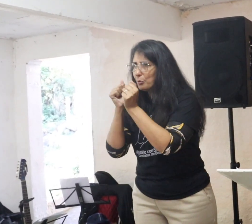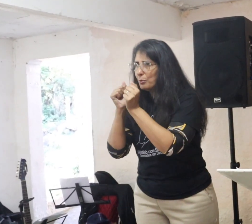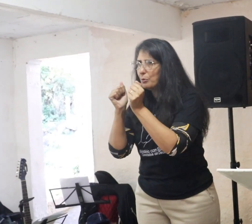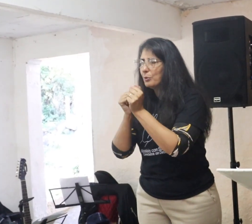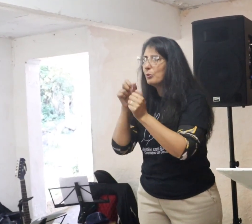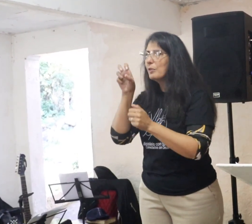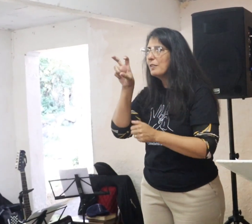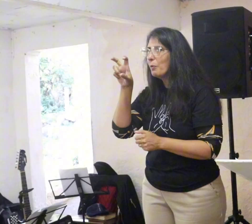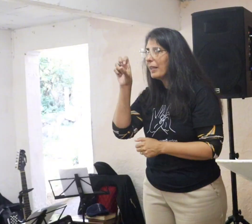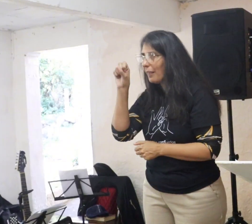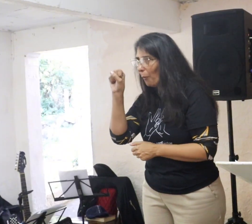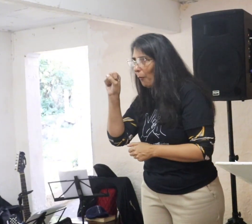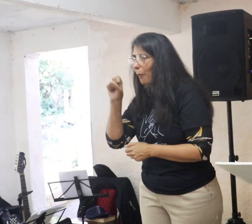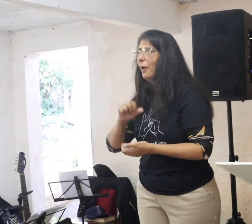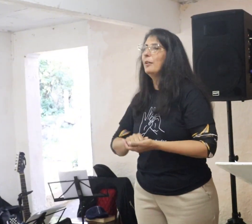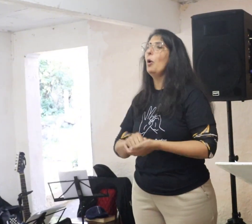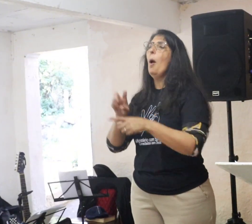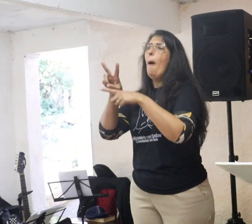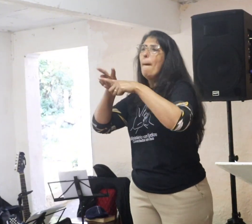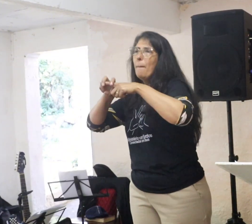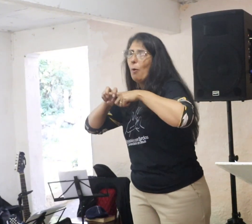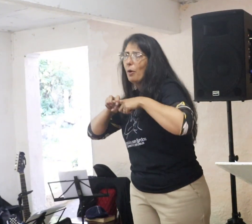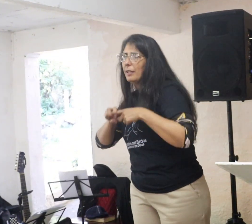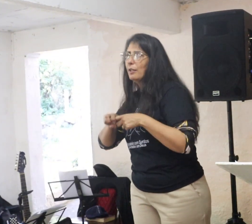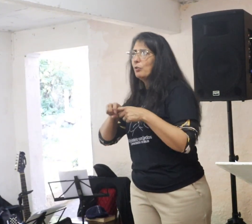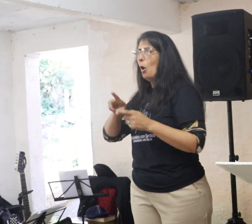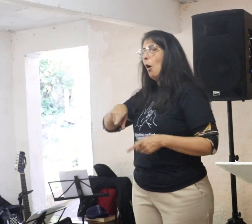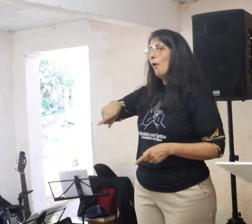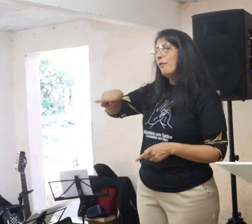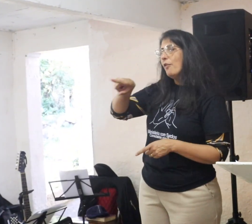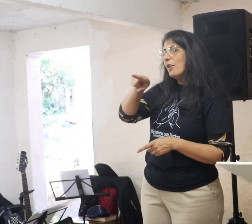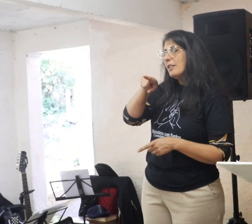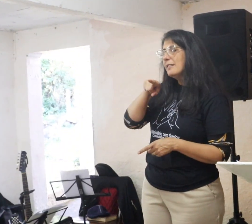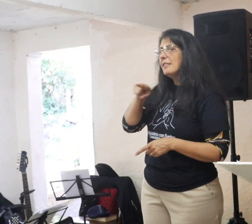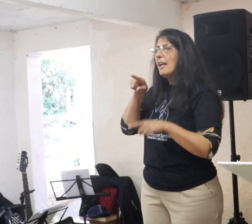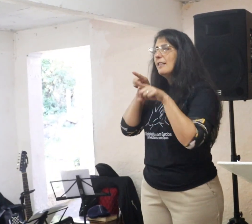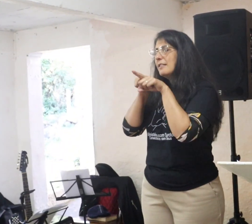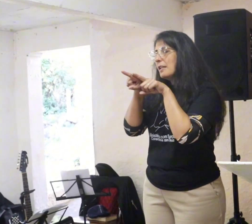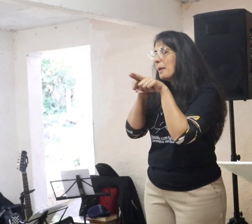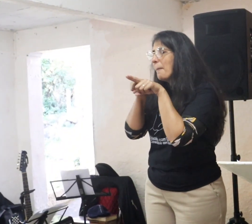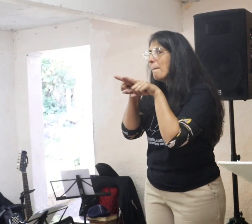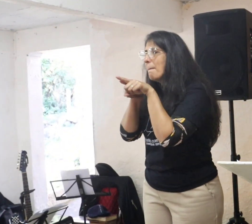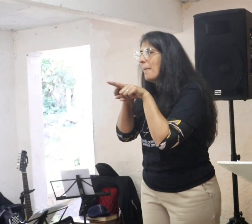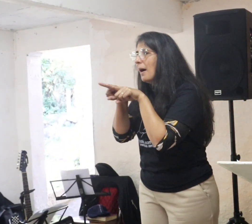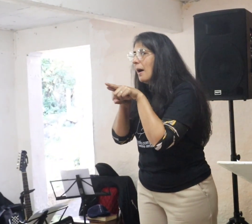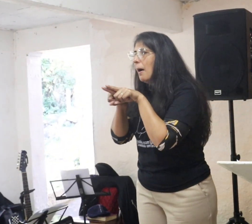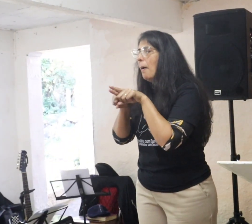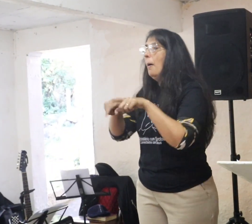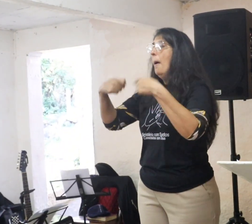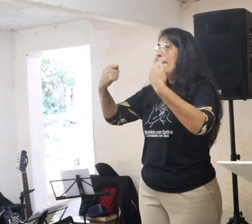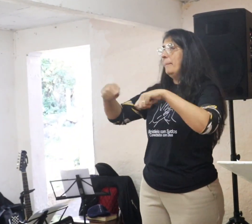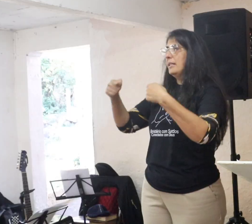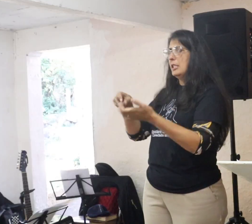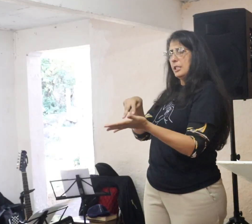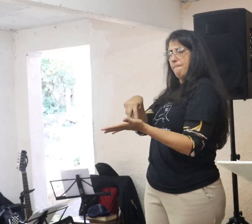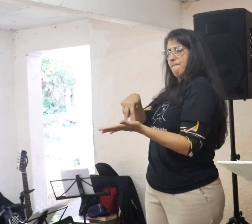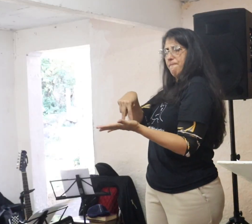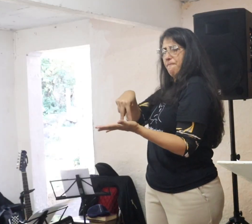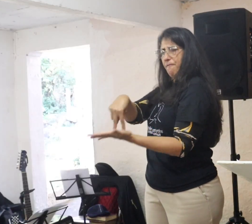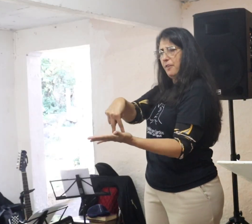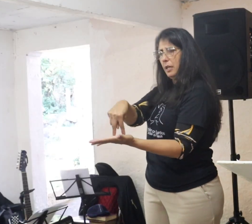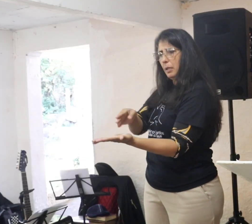versículo 58. Portanto, meus amados irmãos, mantenham-se